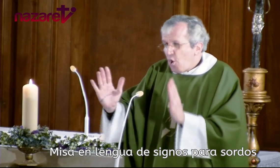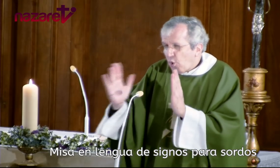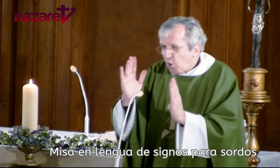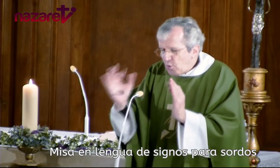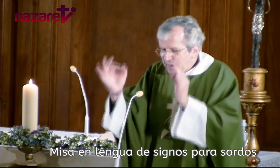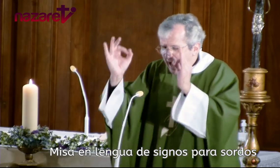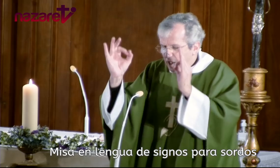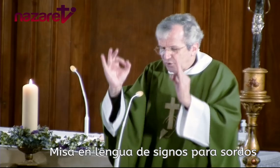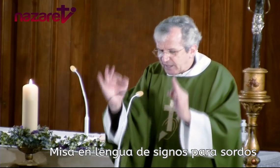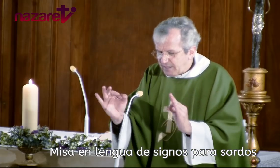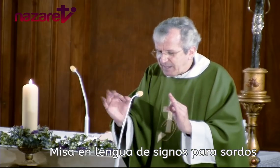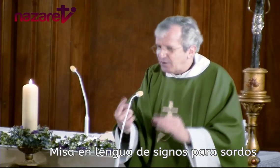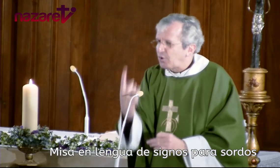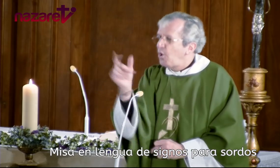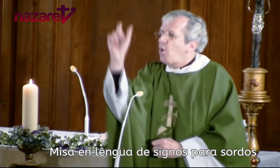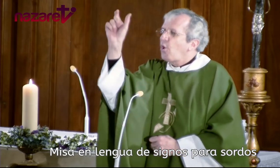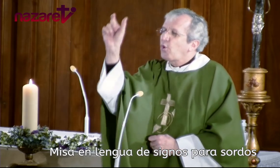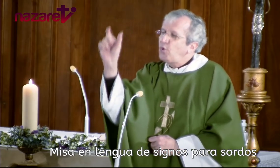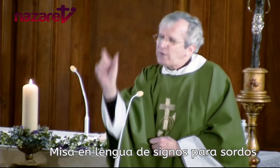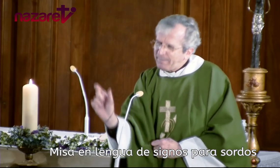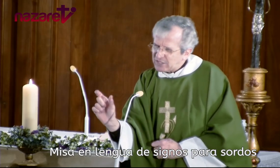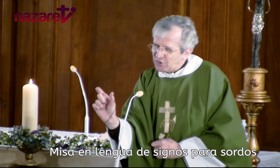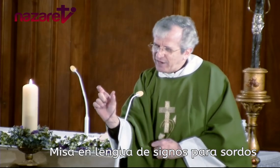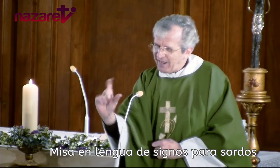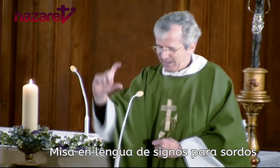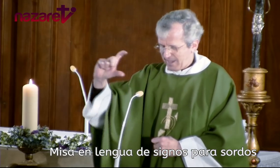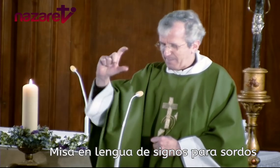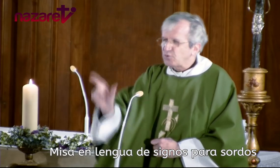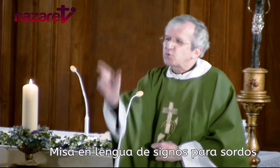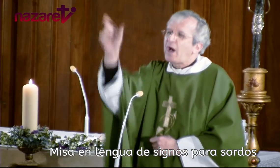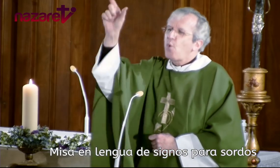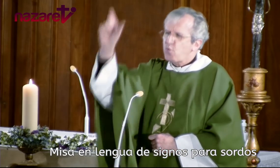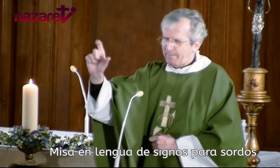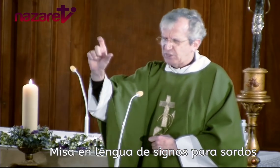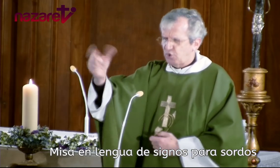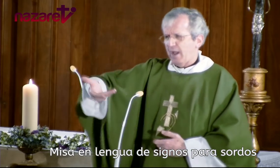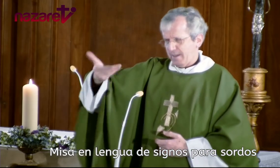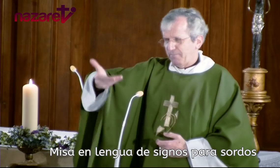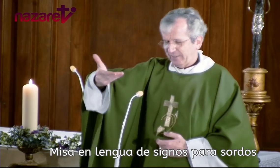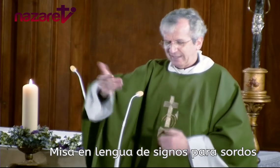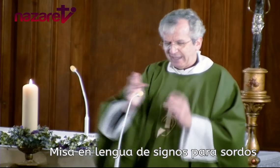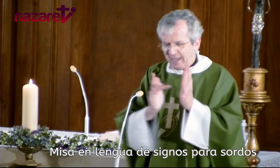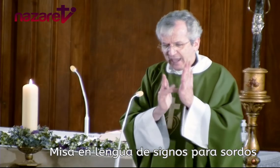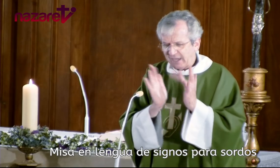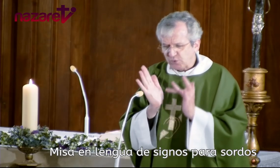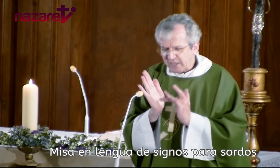con un acontecimiento, con una persona, en mayúscula, una persona importante, Jesucristo,